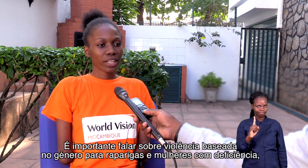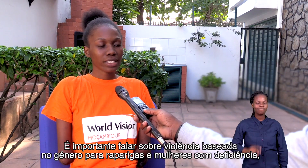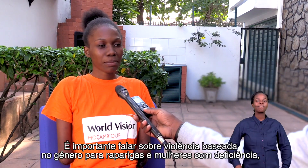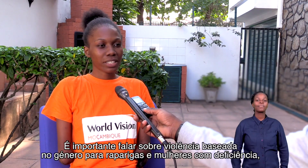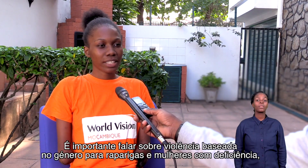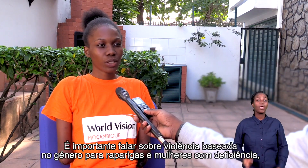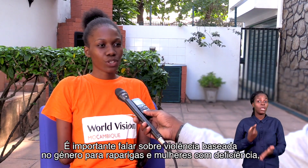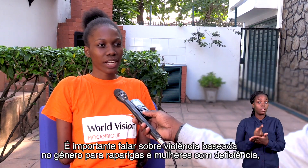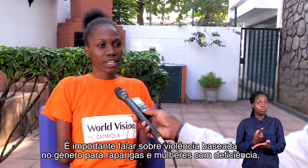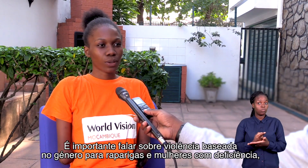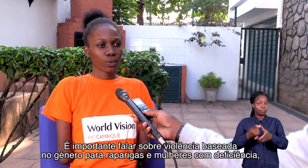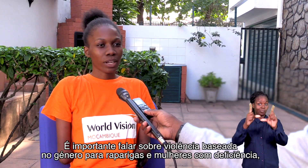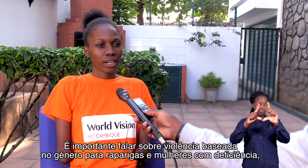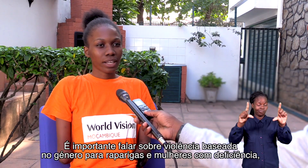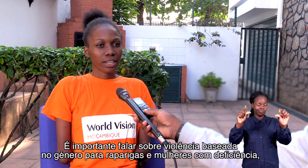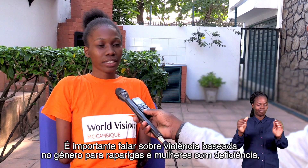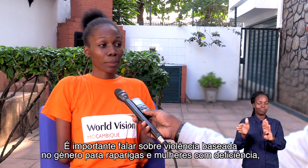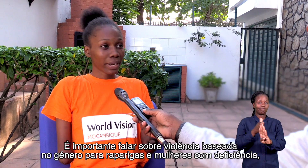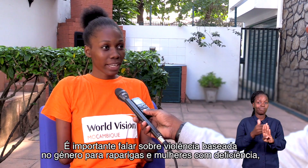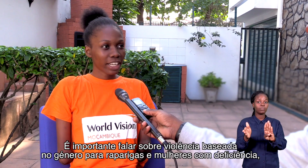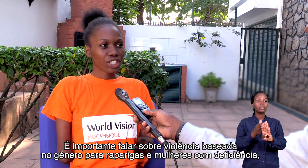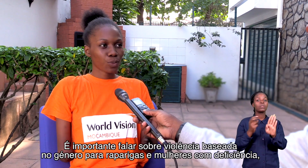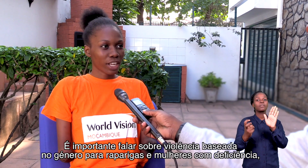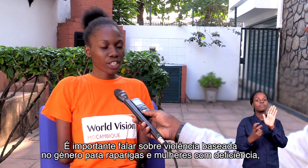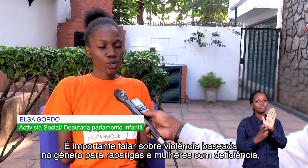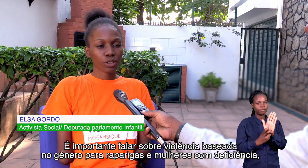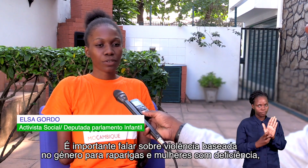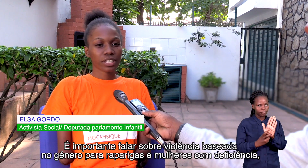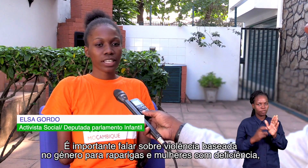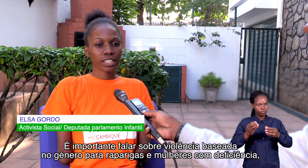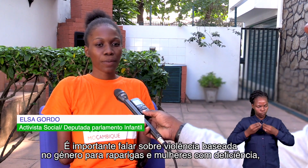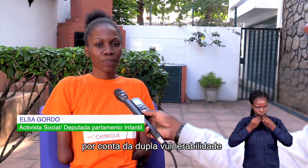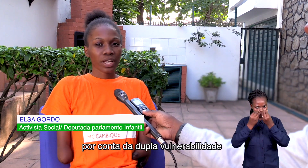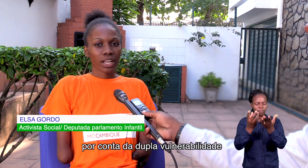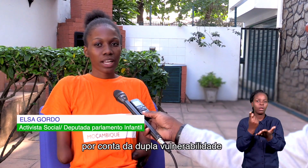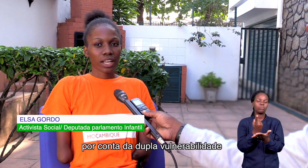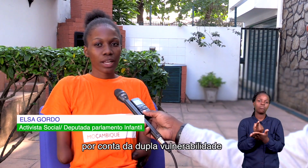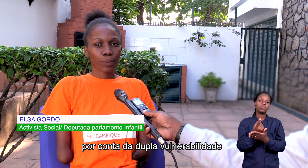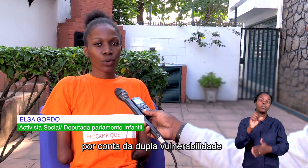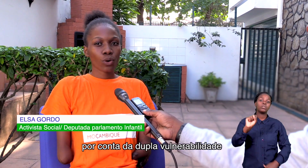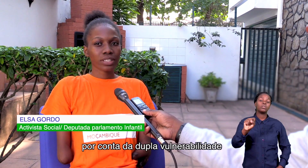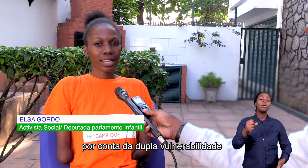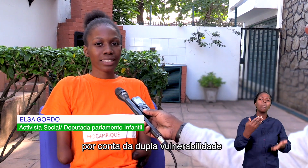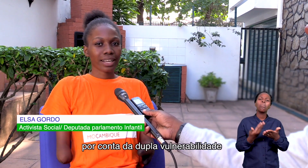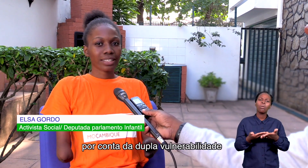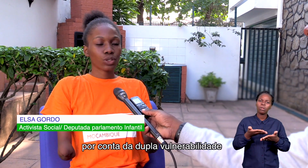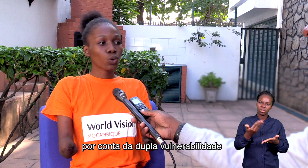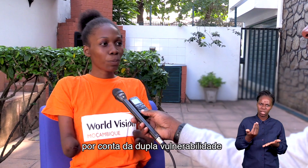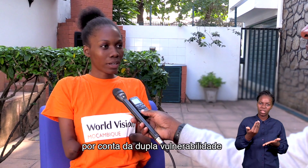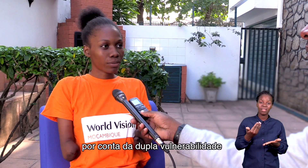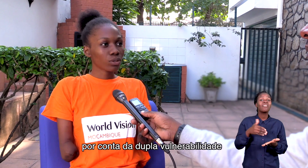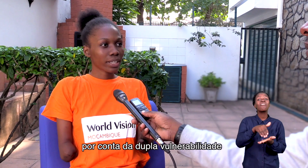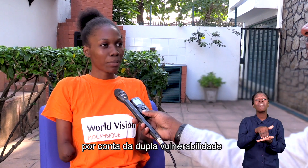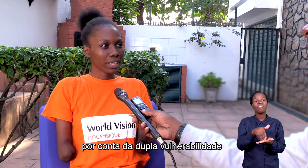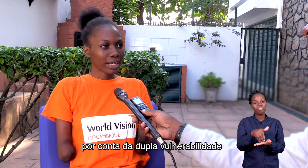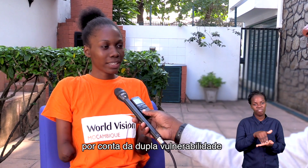a violência baseada no género de raparigas e mulheres com deficiência por conta da